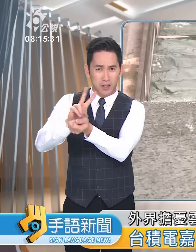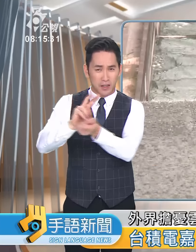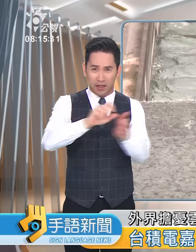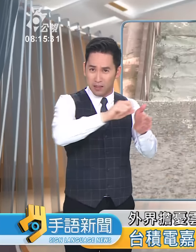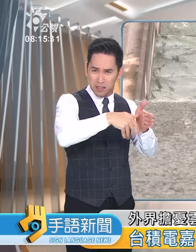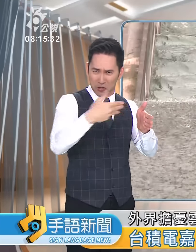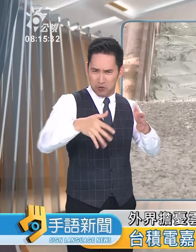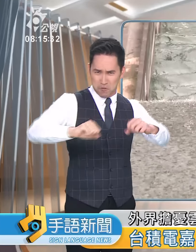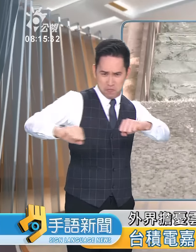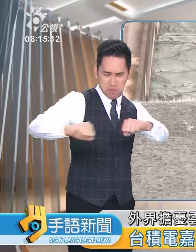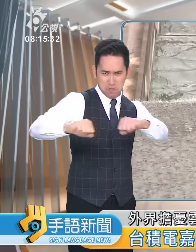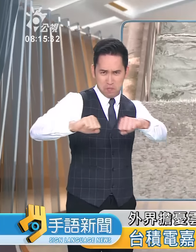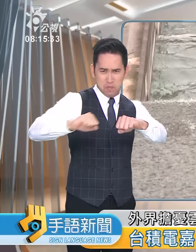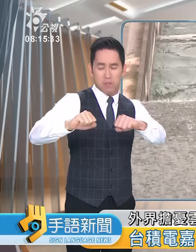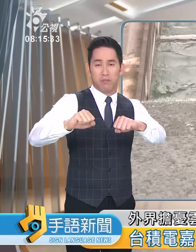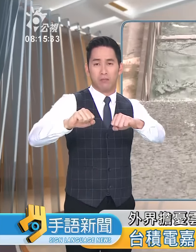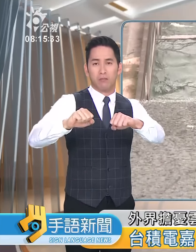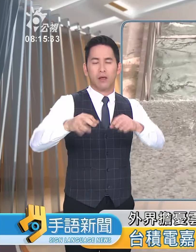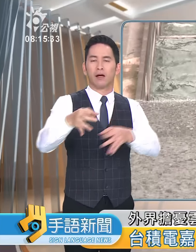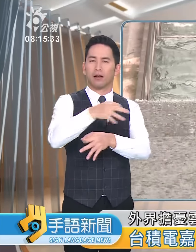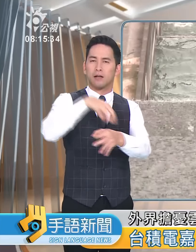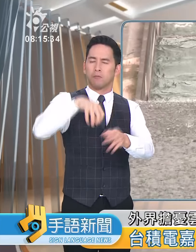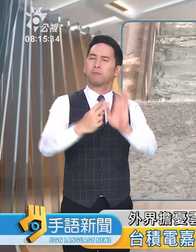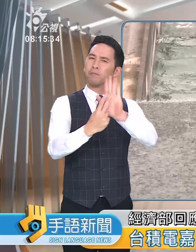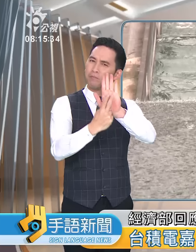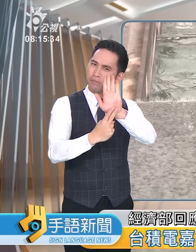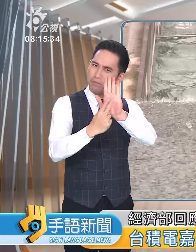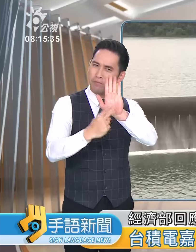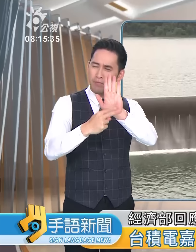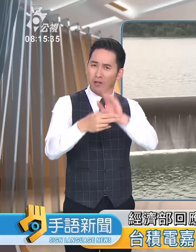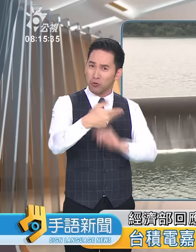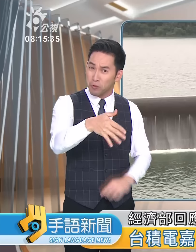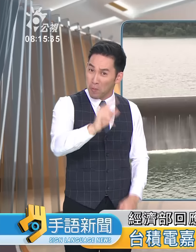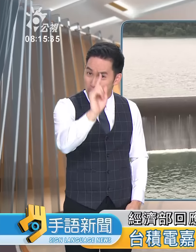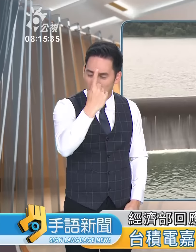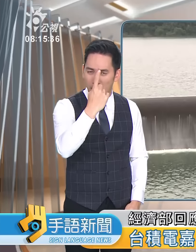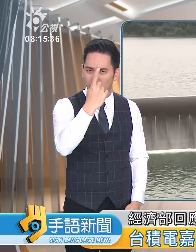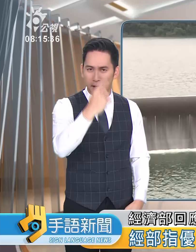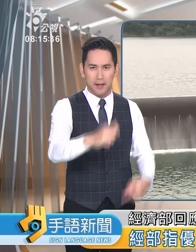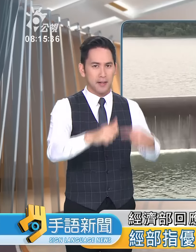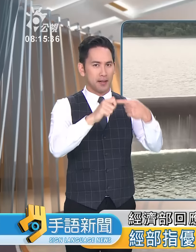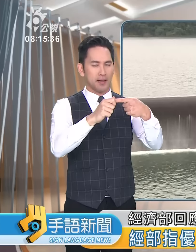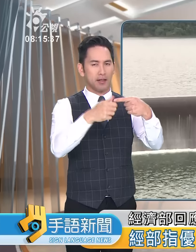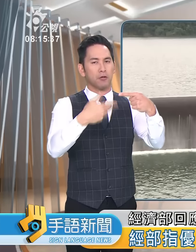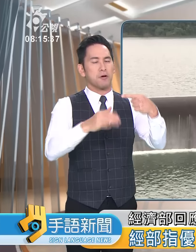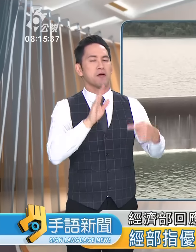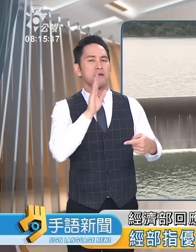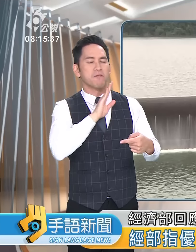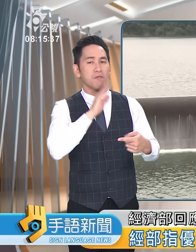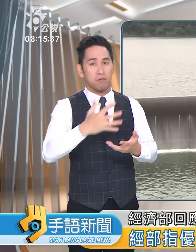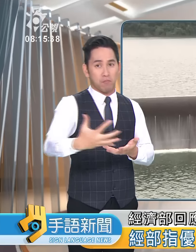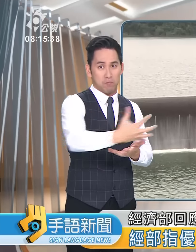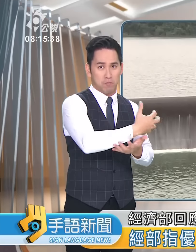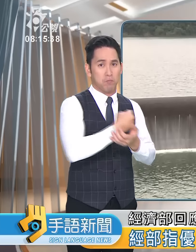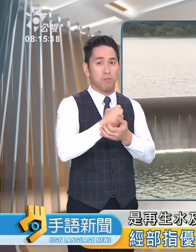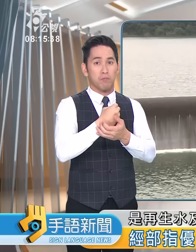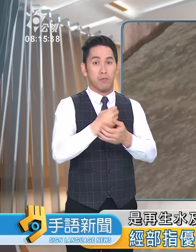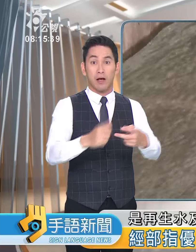嘉会掀起抢水大战。经济部回应，台积电的主要供水来源是再